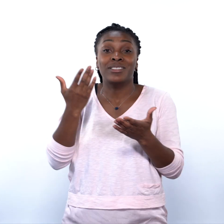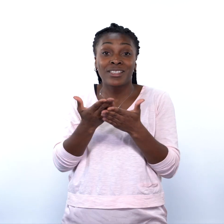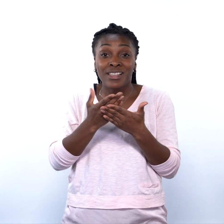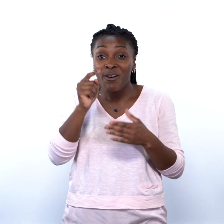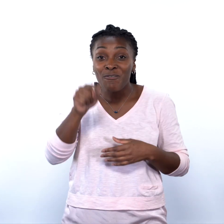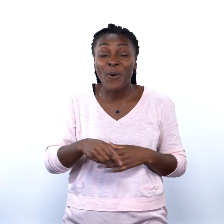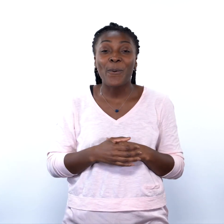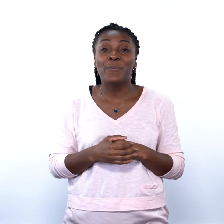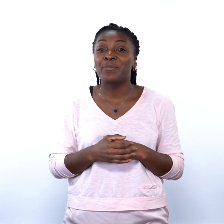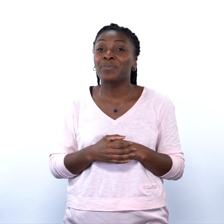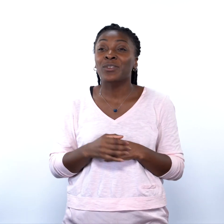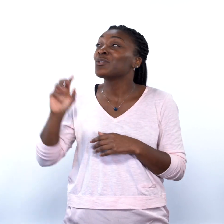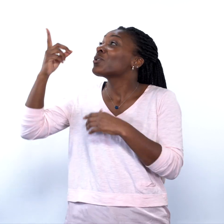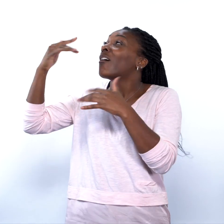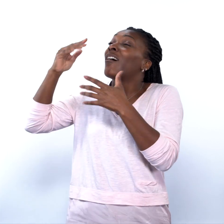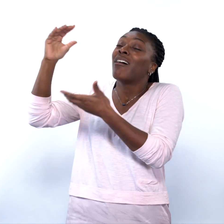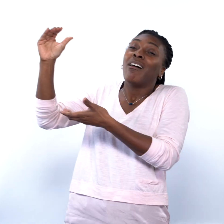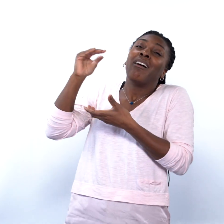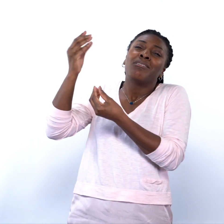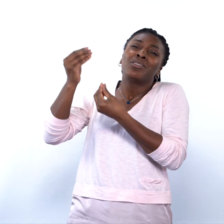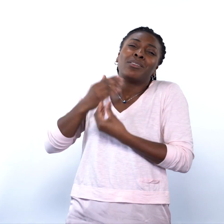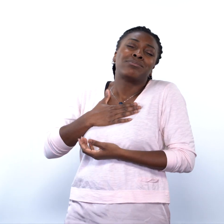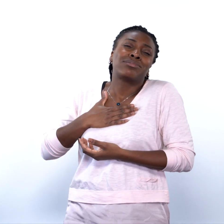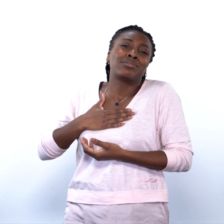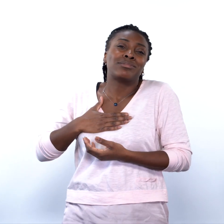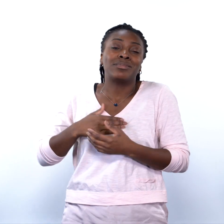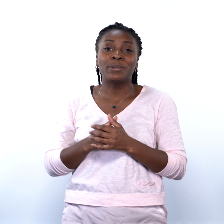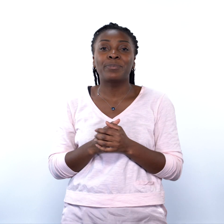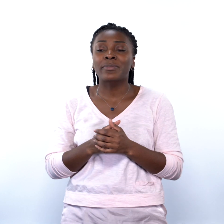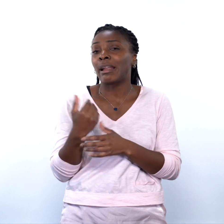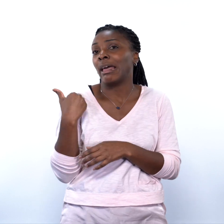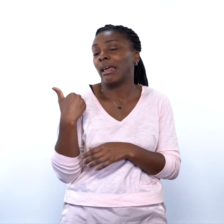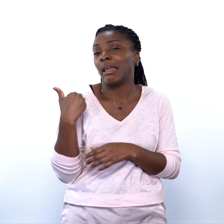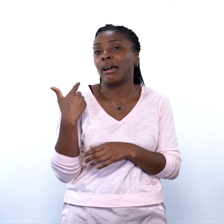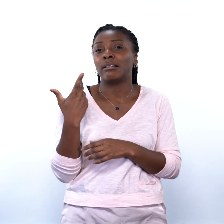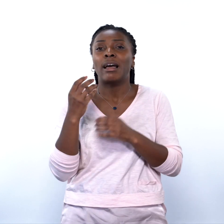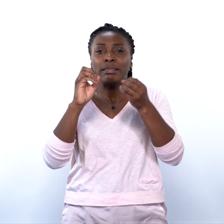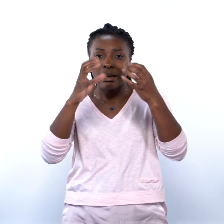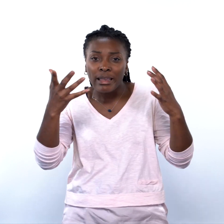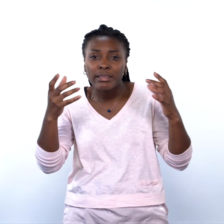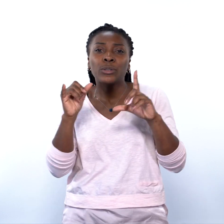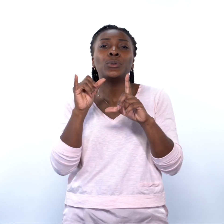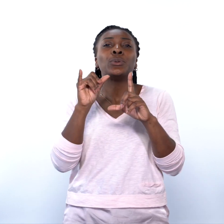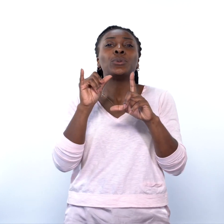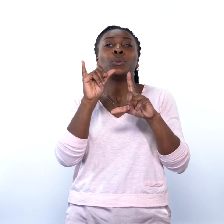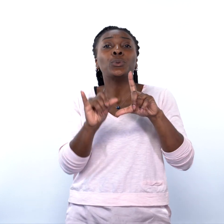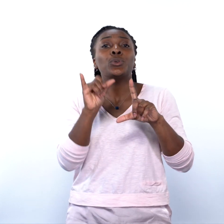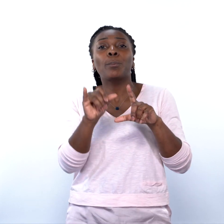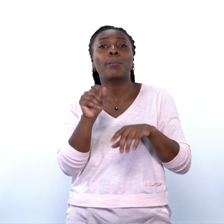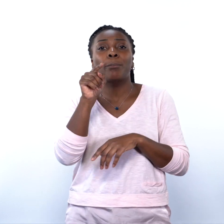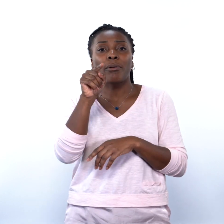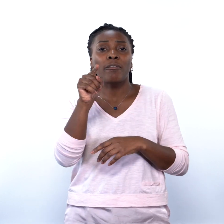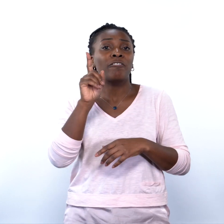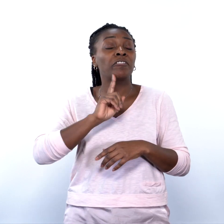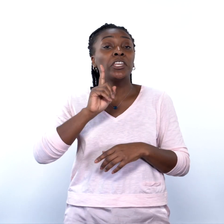Dieu. Il y a tellement plus. Je lisais dernièrement les commentaires d'une jeune fille qui écoutait de